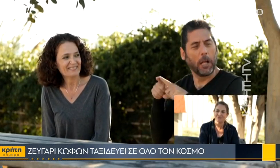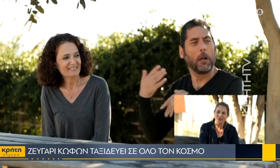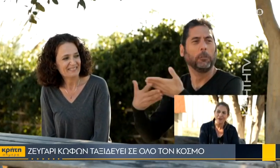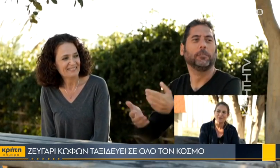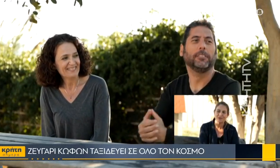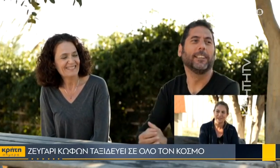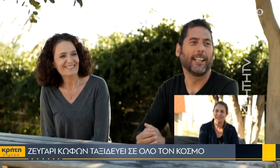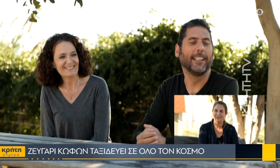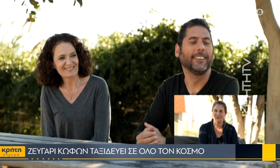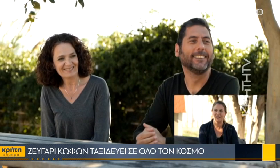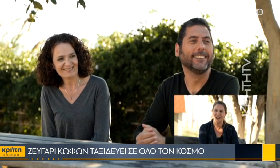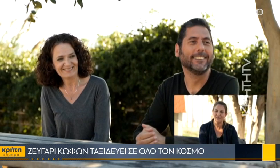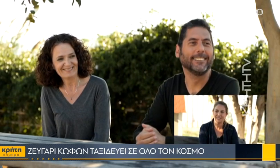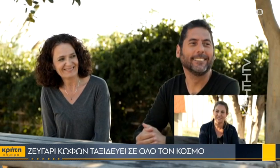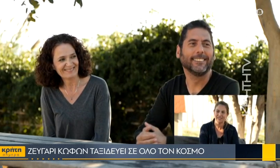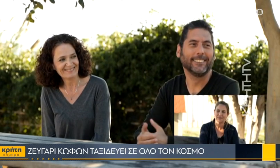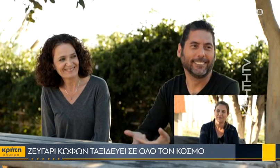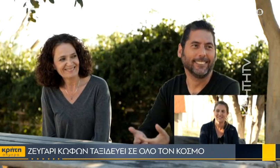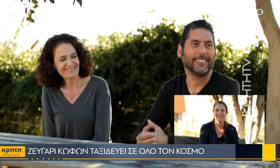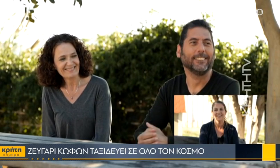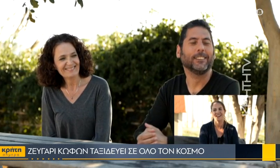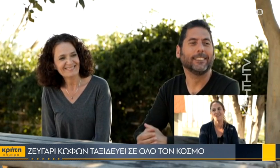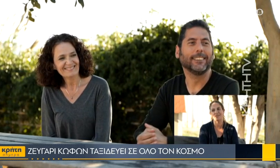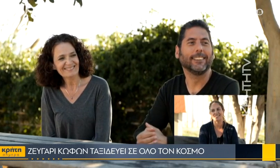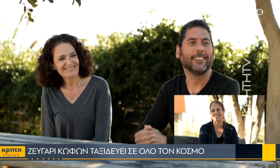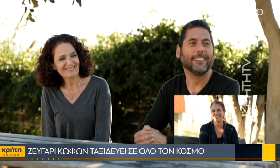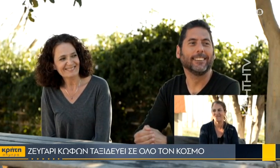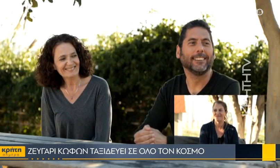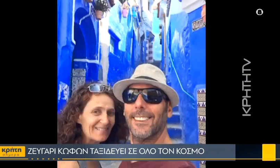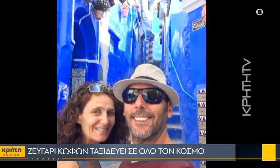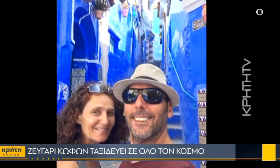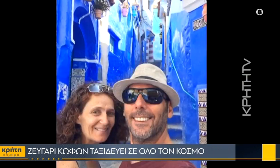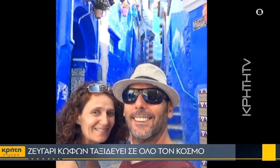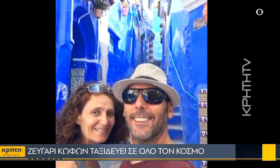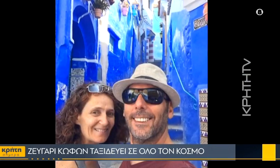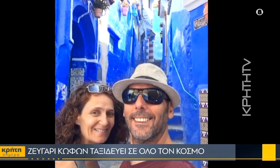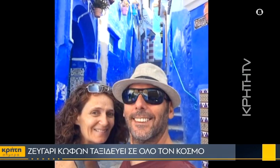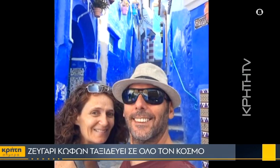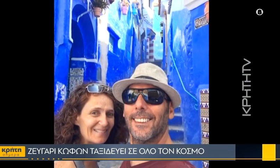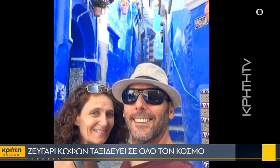βρίσκοντας την Κούλα, νομίζω ότι μοιραστήκαμε αυτή την αγάπη και ξεκινήσαμε μαζί να κάνουμε τα ταξίδια.